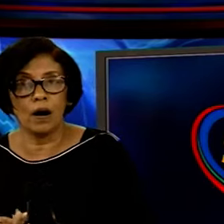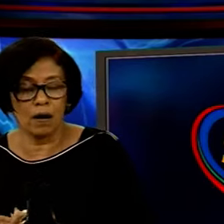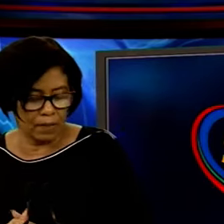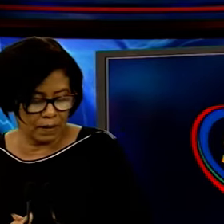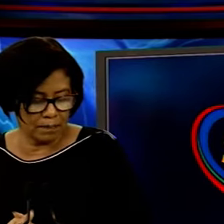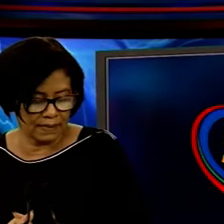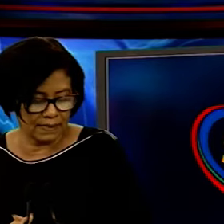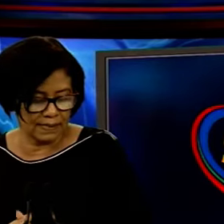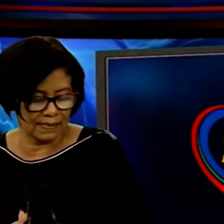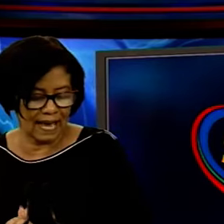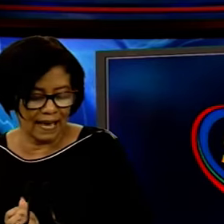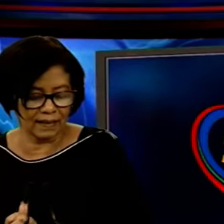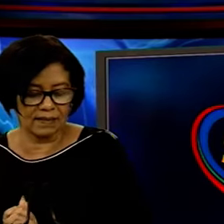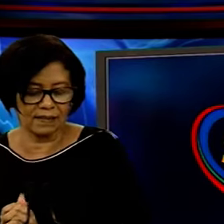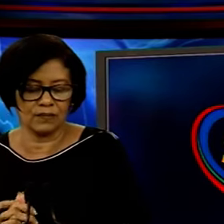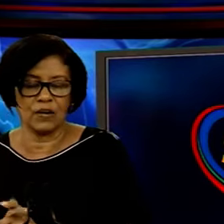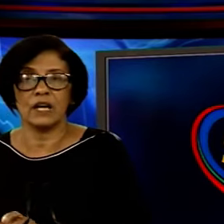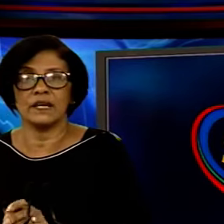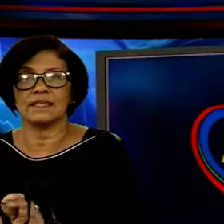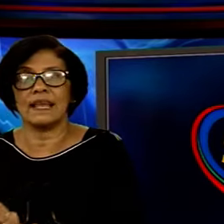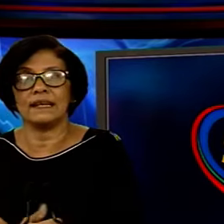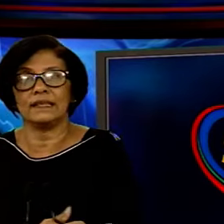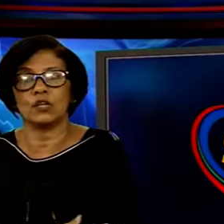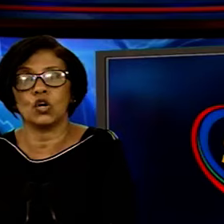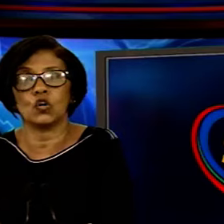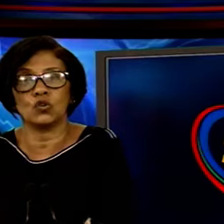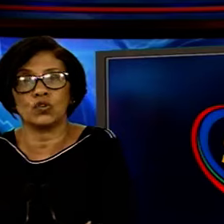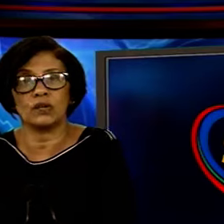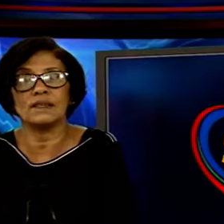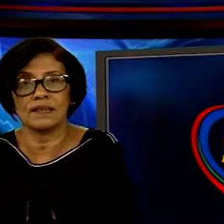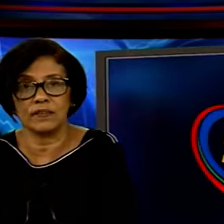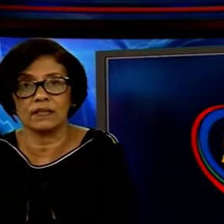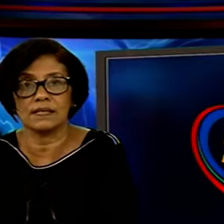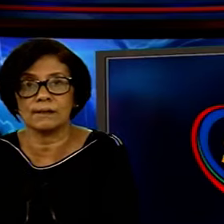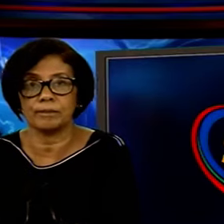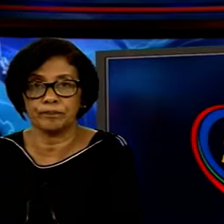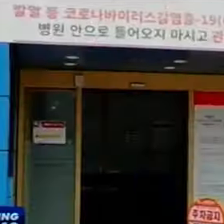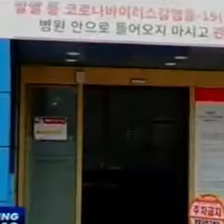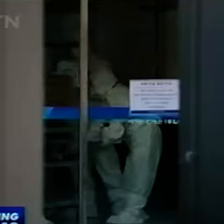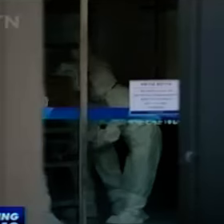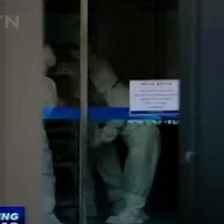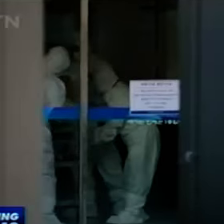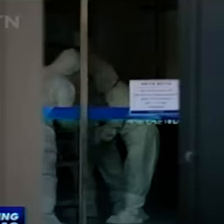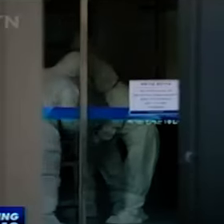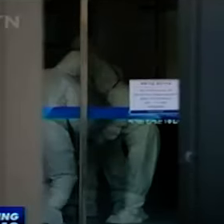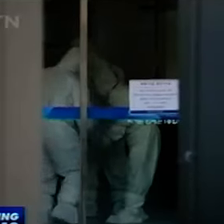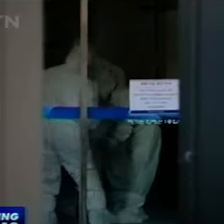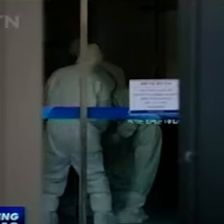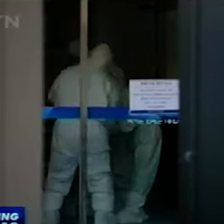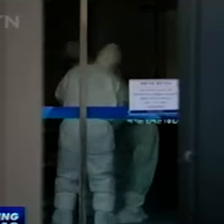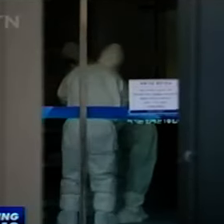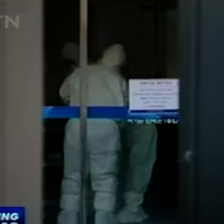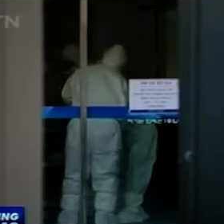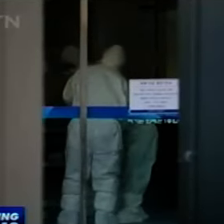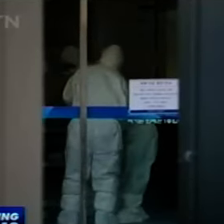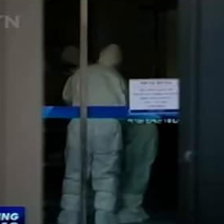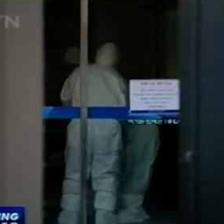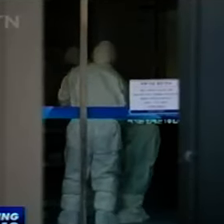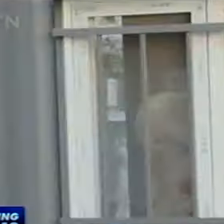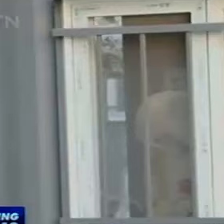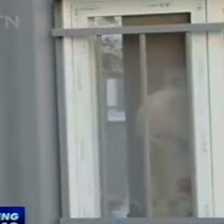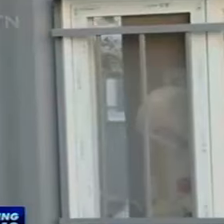prendre bonne mesure agressive dans sa lutte contre sa virus. Les plus grands pays, l'Union